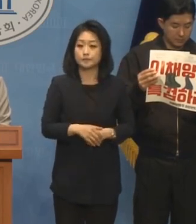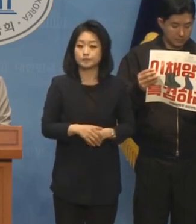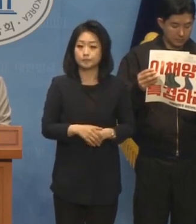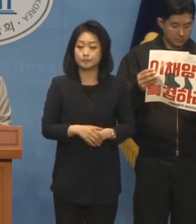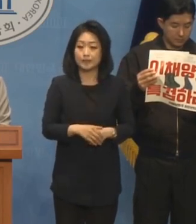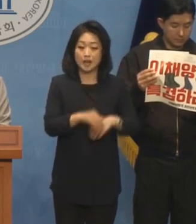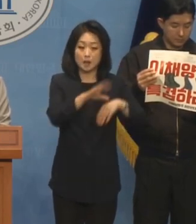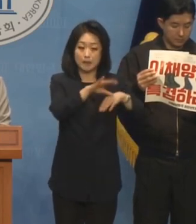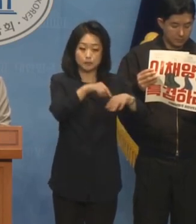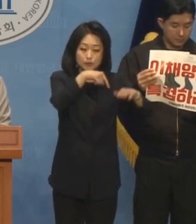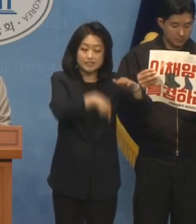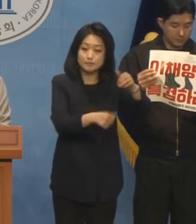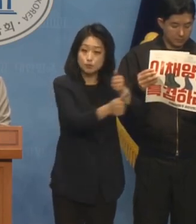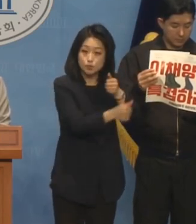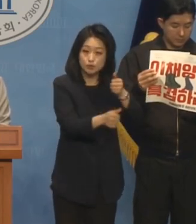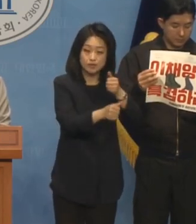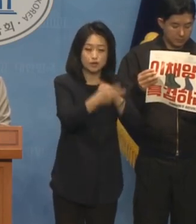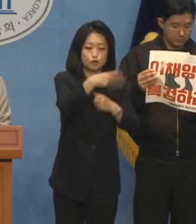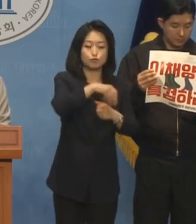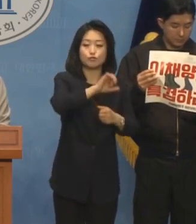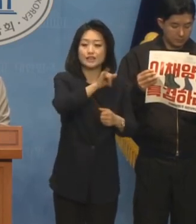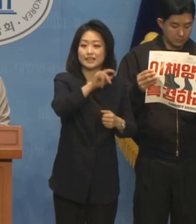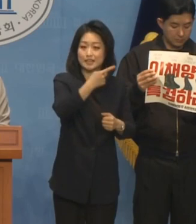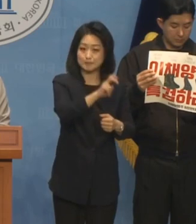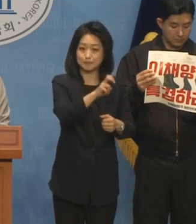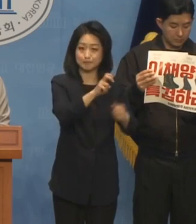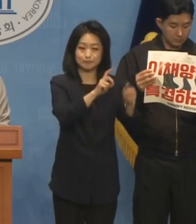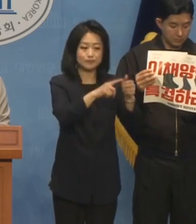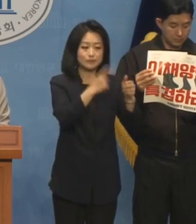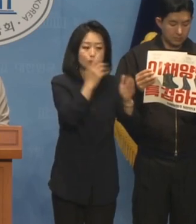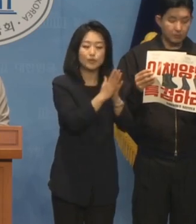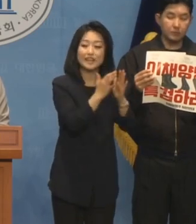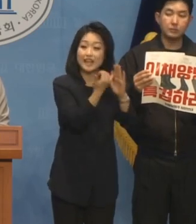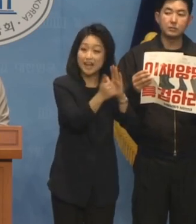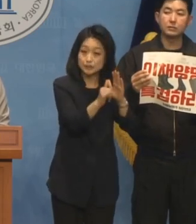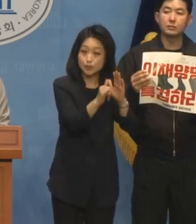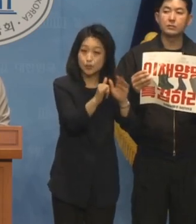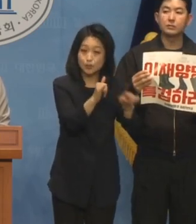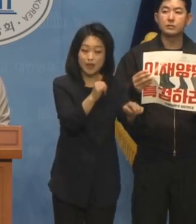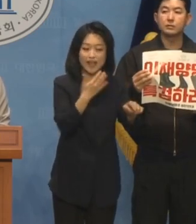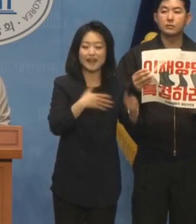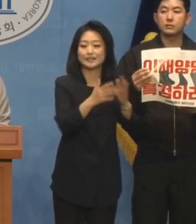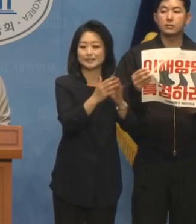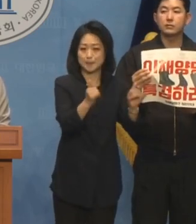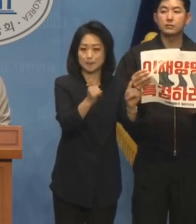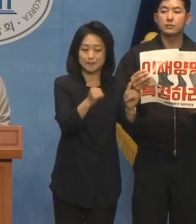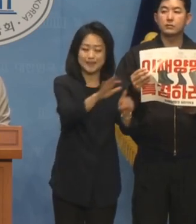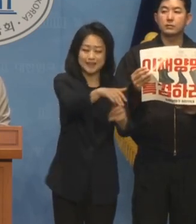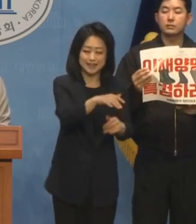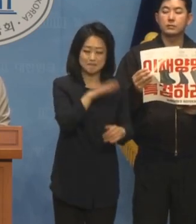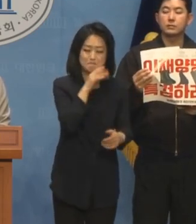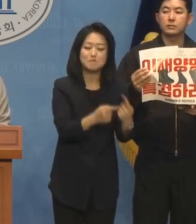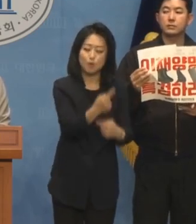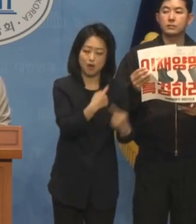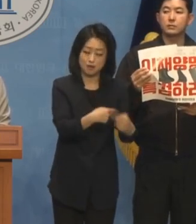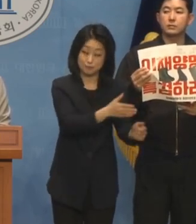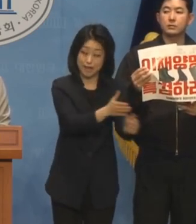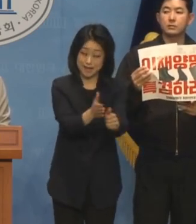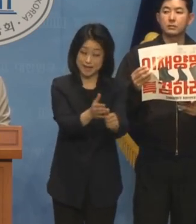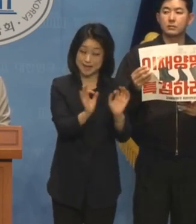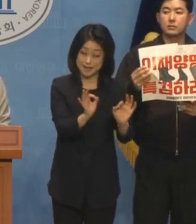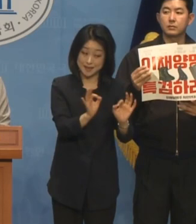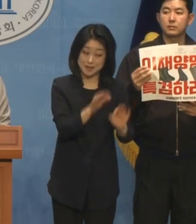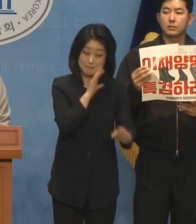방송 시미온 류이 님이 그 가족들을 명의로 지인들 명의로 민원 사주에 이어